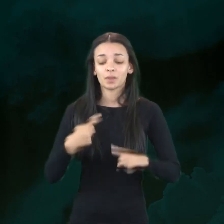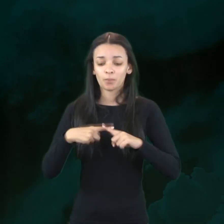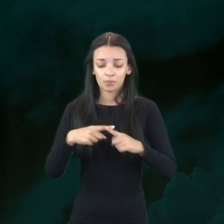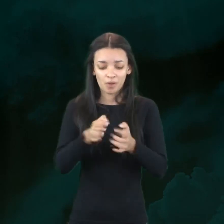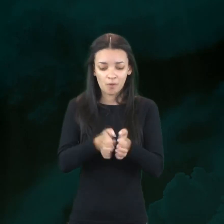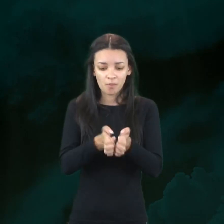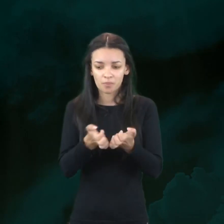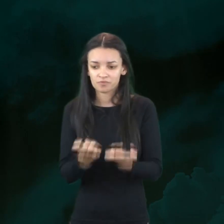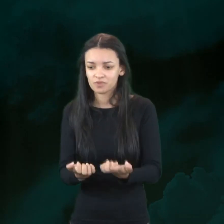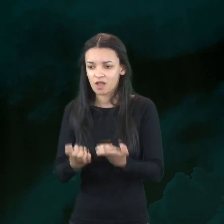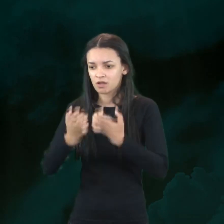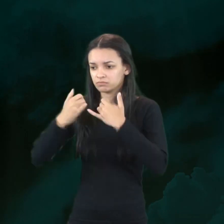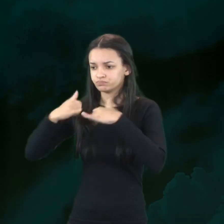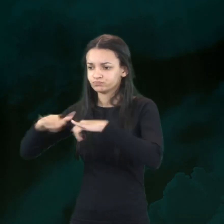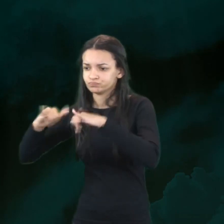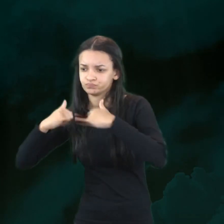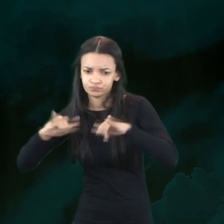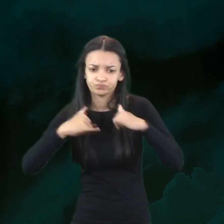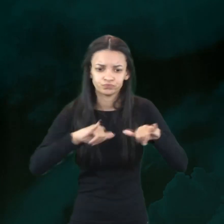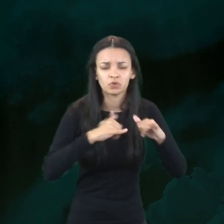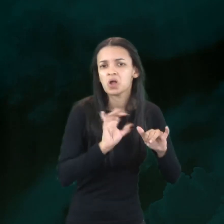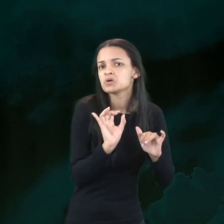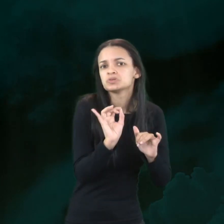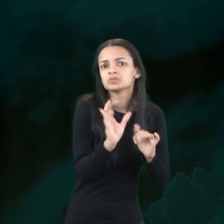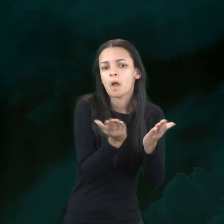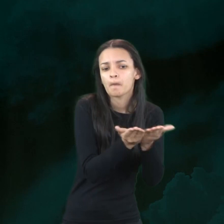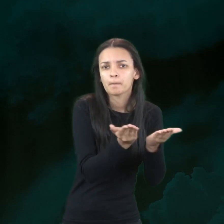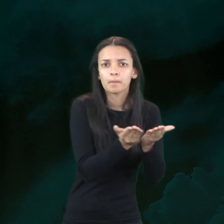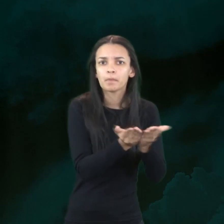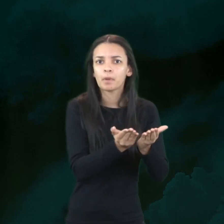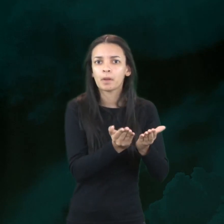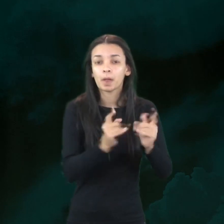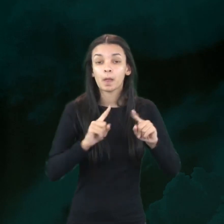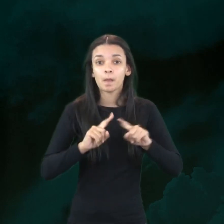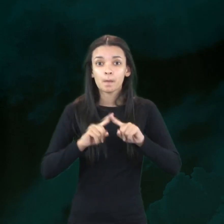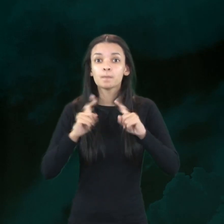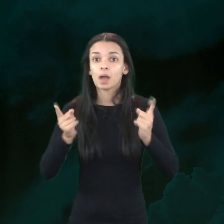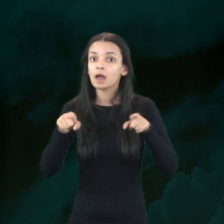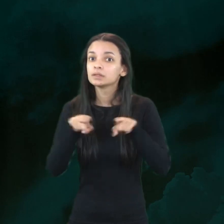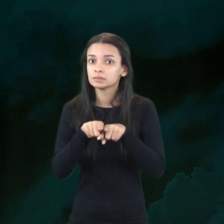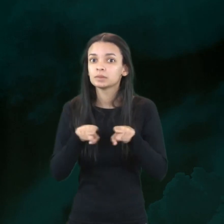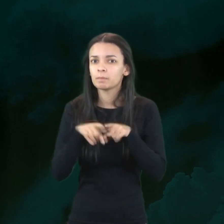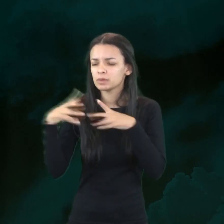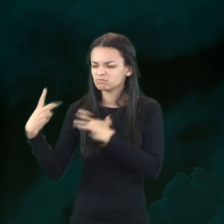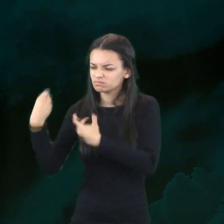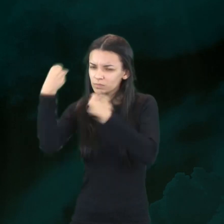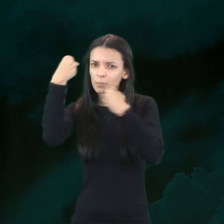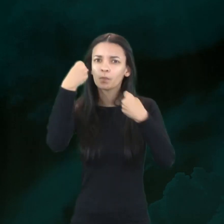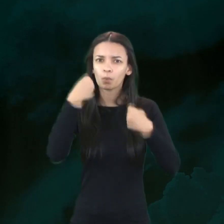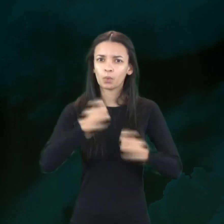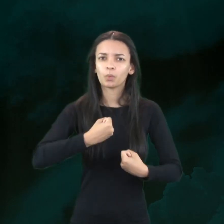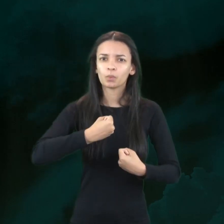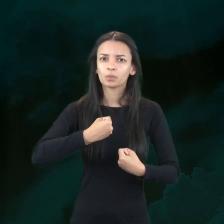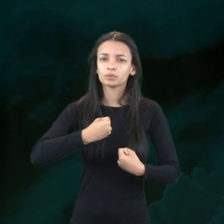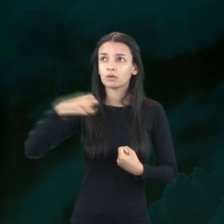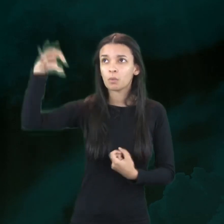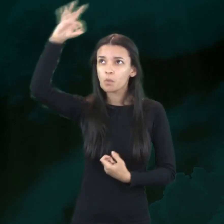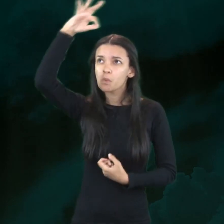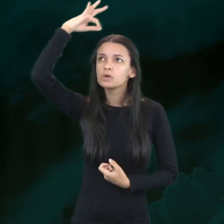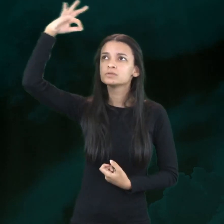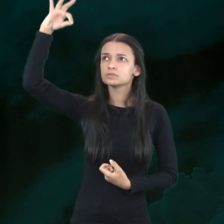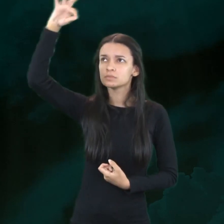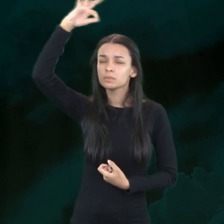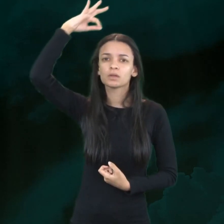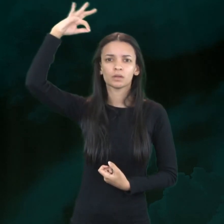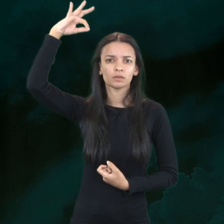chegou até vós tão somente em palavra, mas sobretudo em poder, no Espírito Santo, em